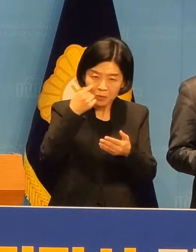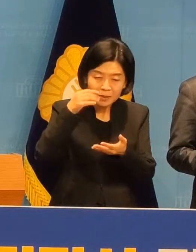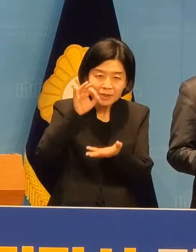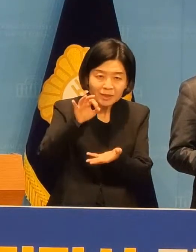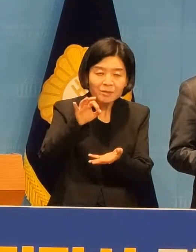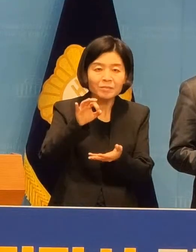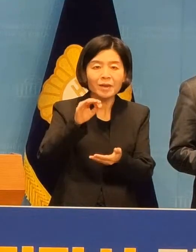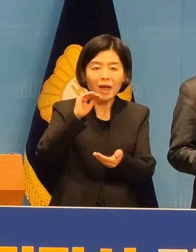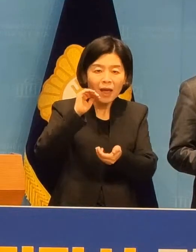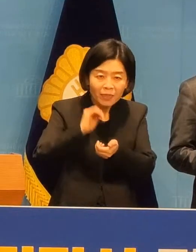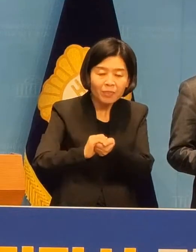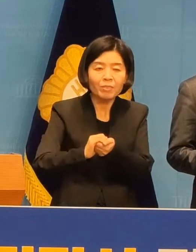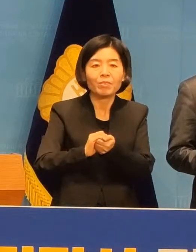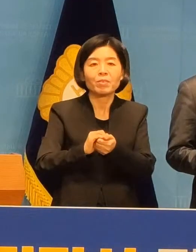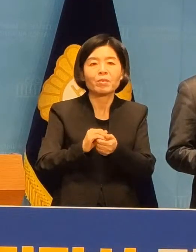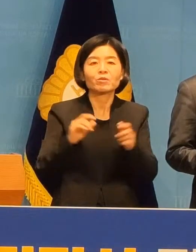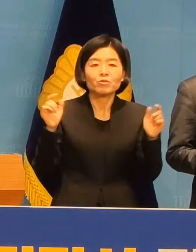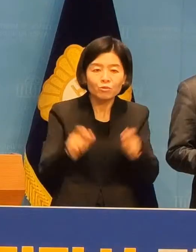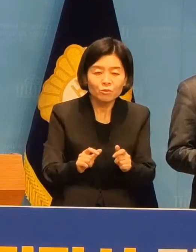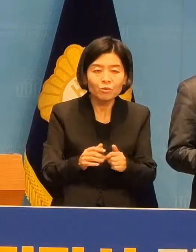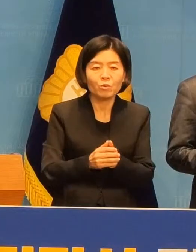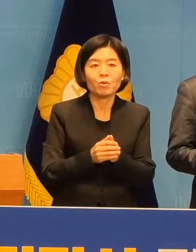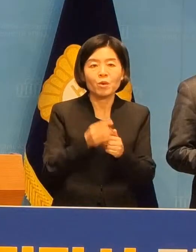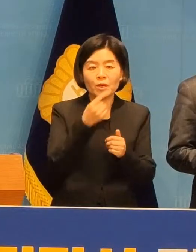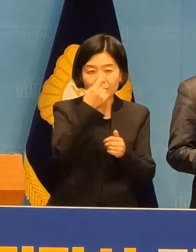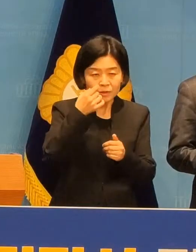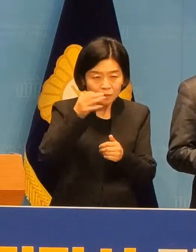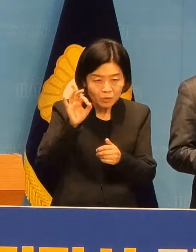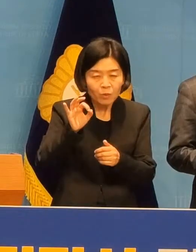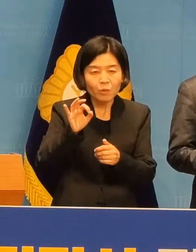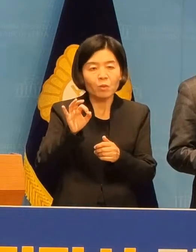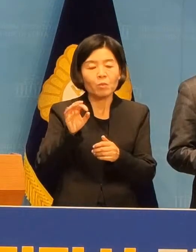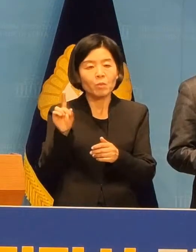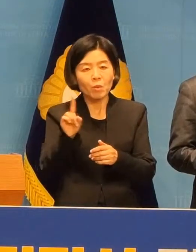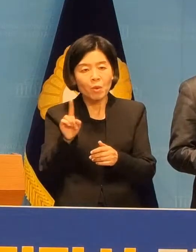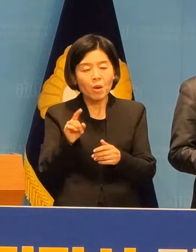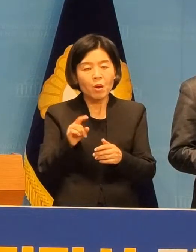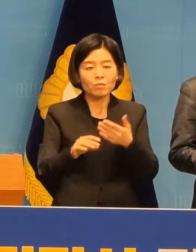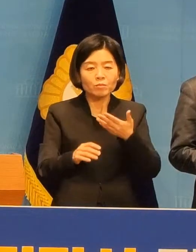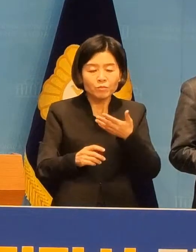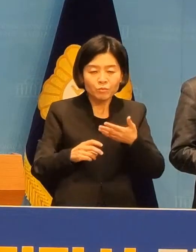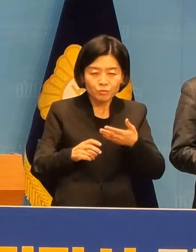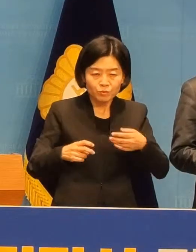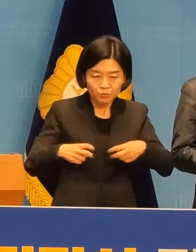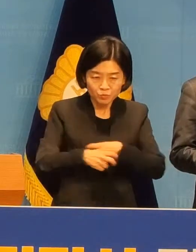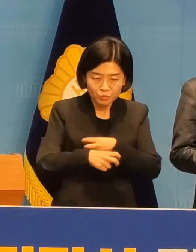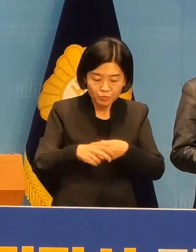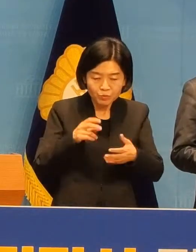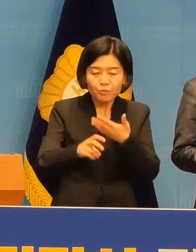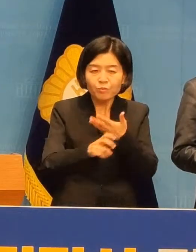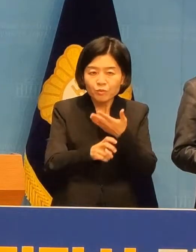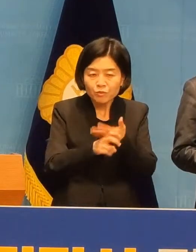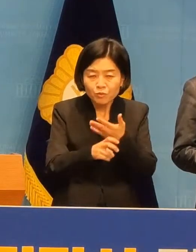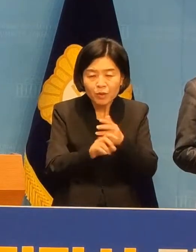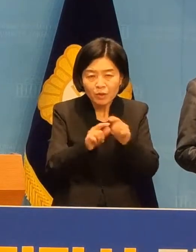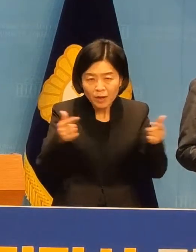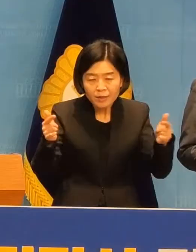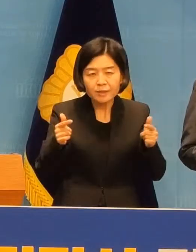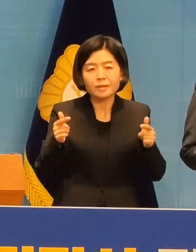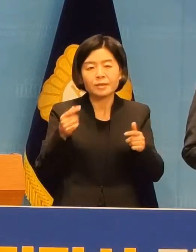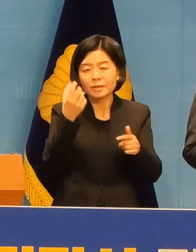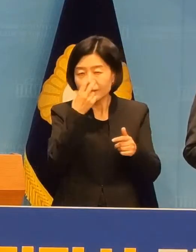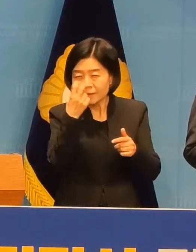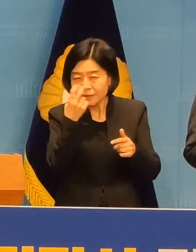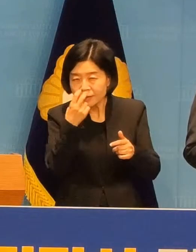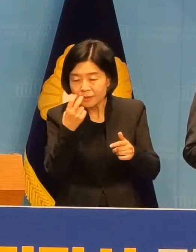축소와 인정 감정평가 제도의 부작용 점검, AI 기반 이상거래 모니터링 시스템 실효성 강화,